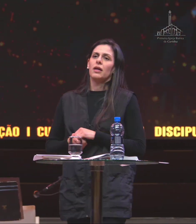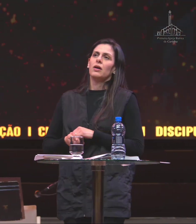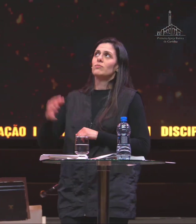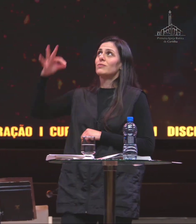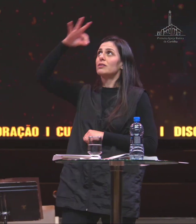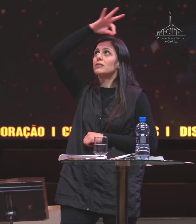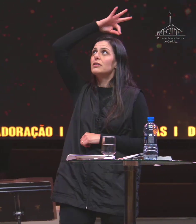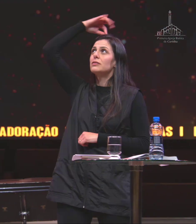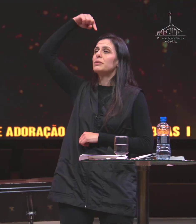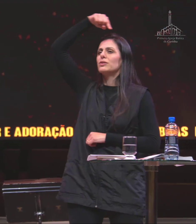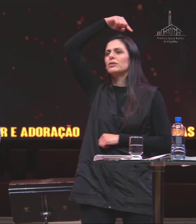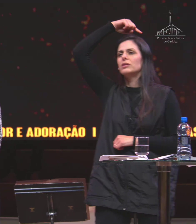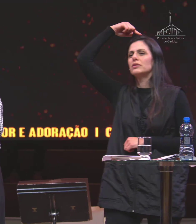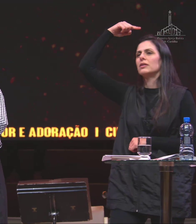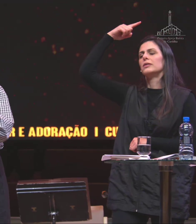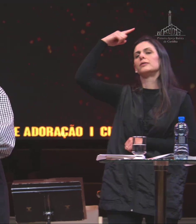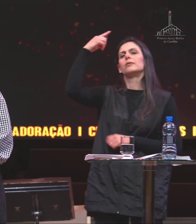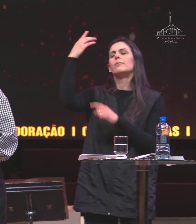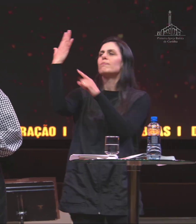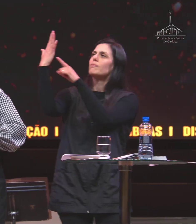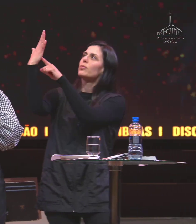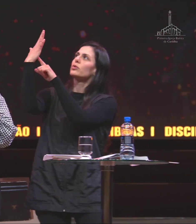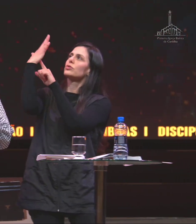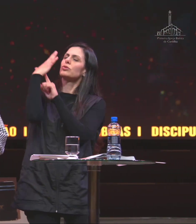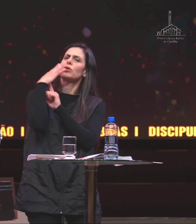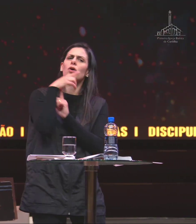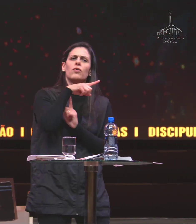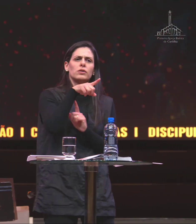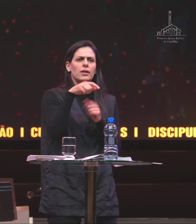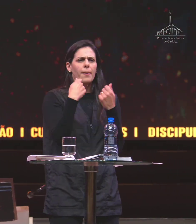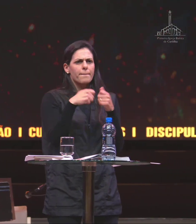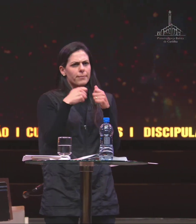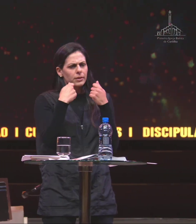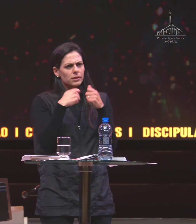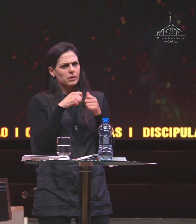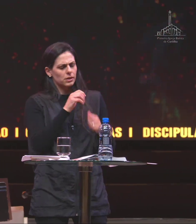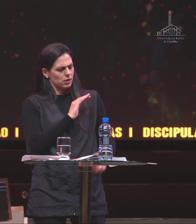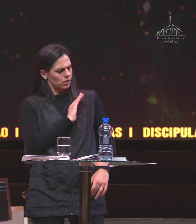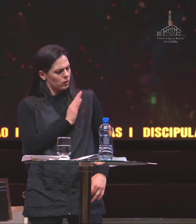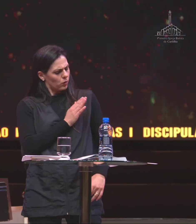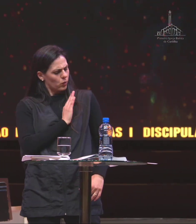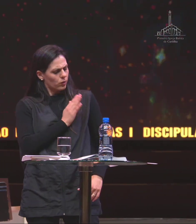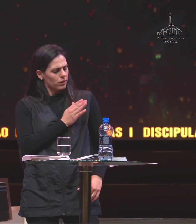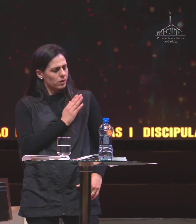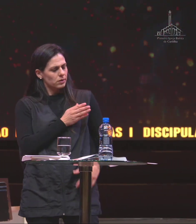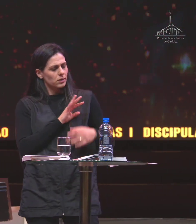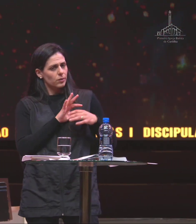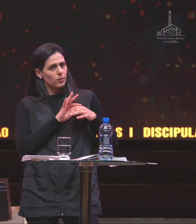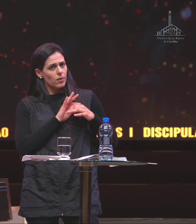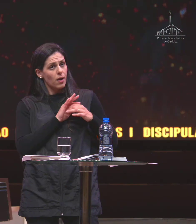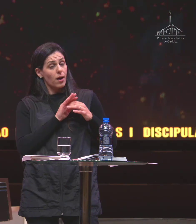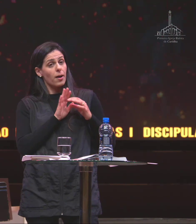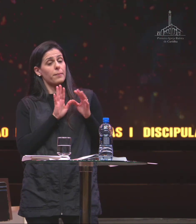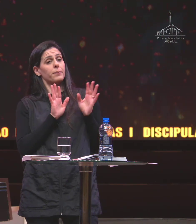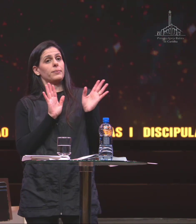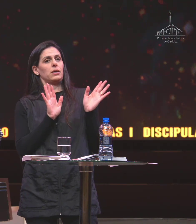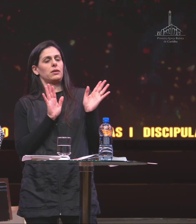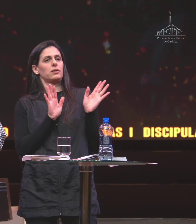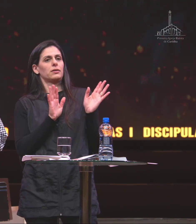errada. Você tem que entender que se Deus está te ensinando sobre algo, deixa Deus falar, deixa